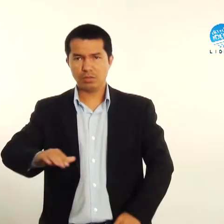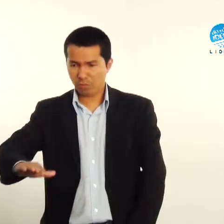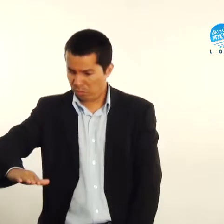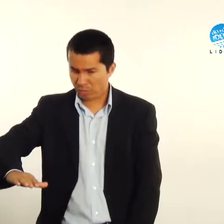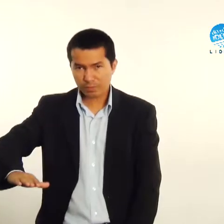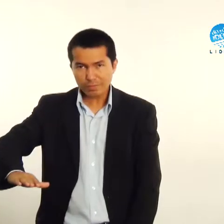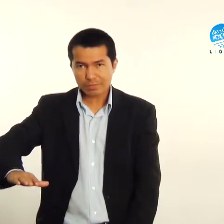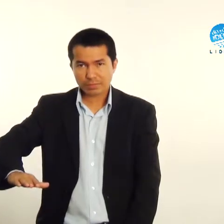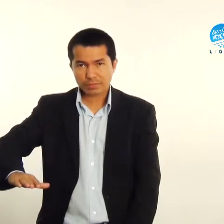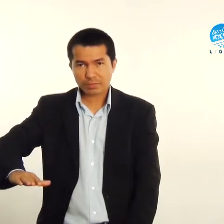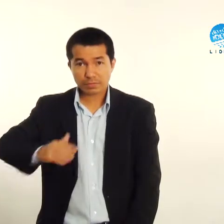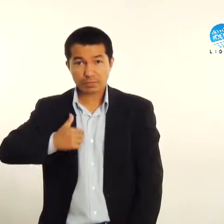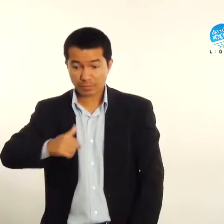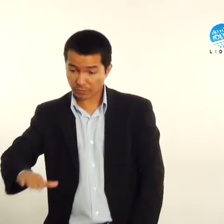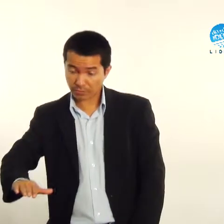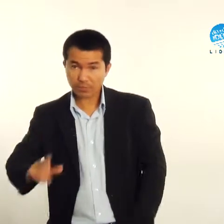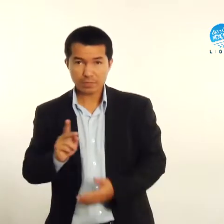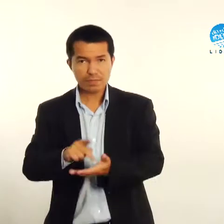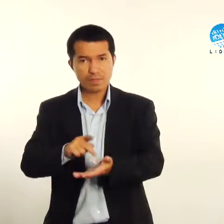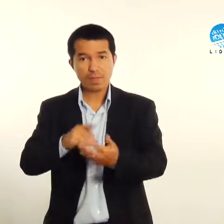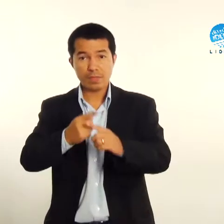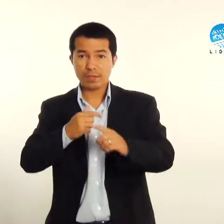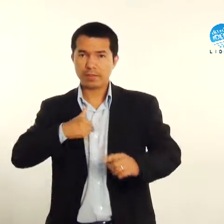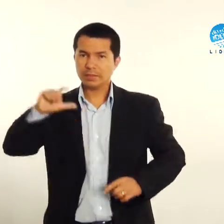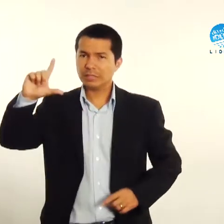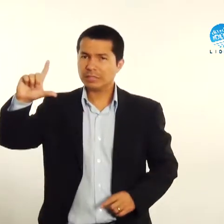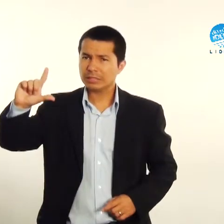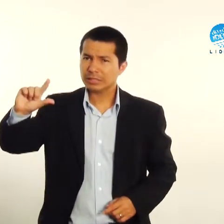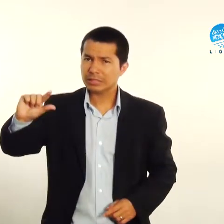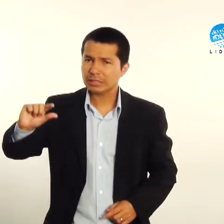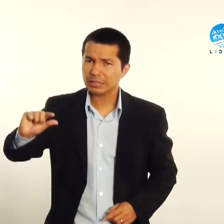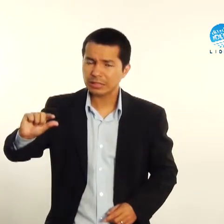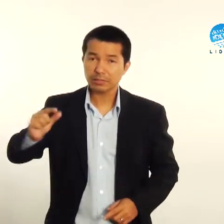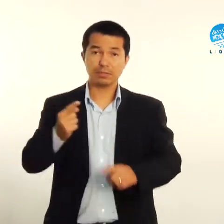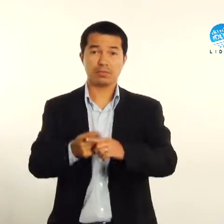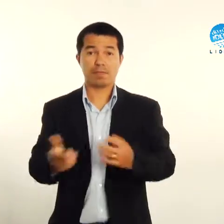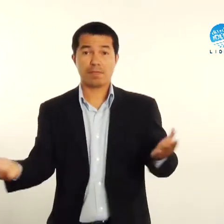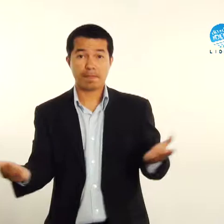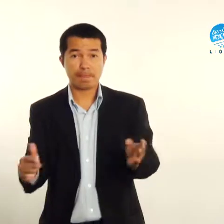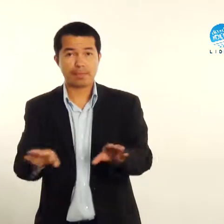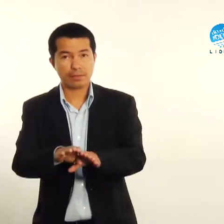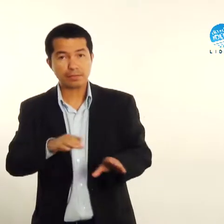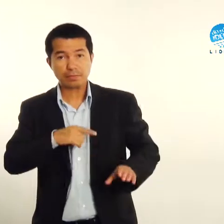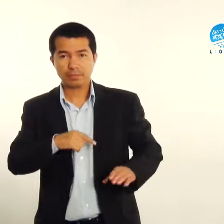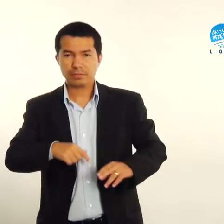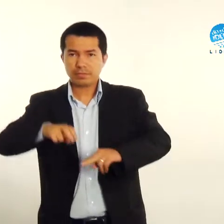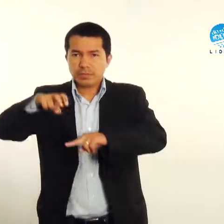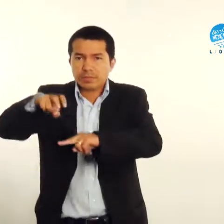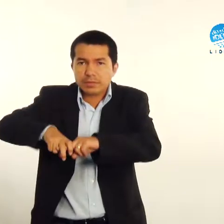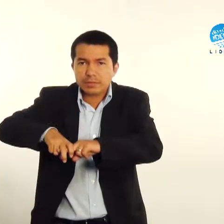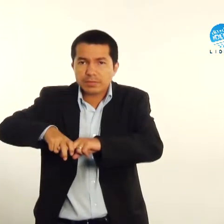sentei, eu já era pequeno, eu parecia que eu já era menorzinho de tudo, estava lá embaixo assim, enfiado